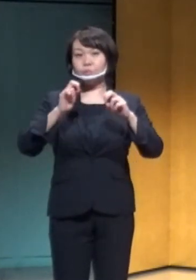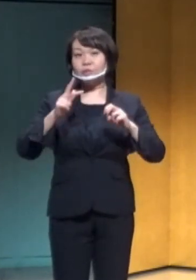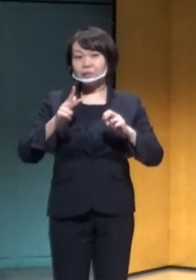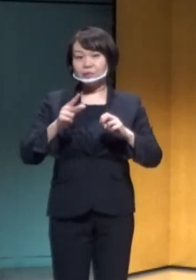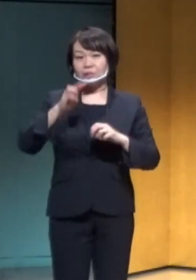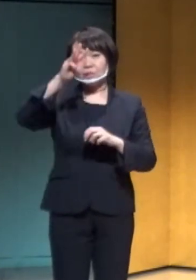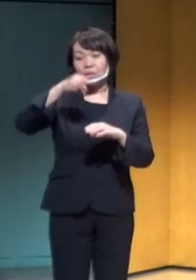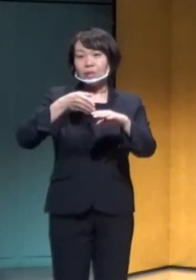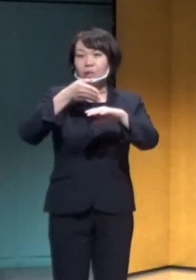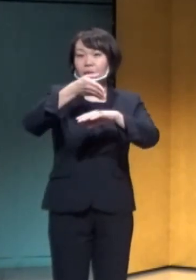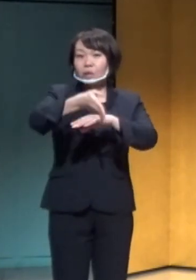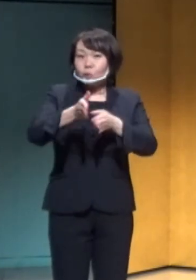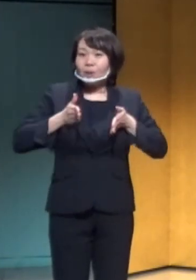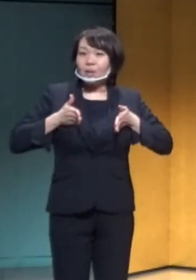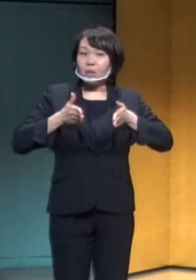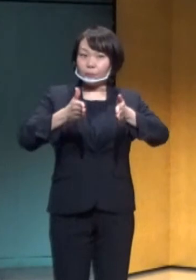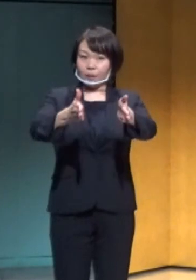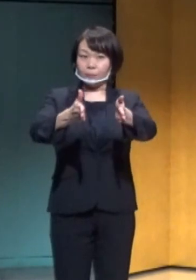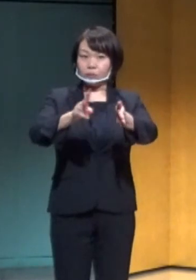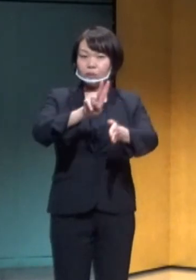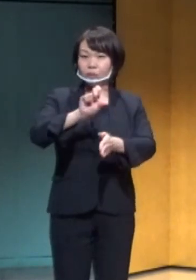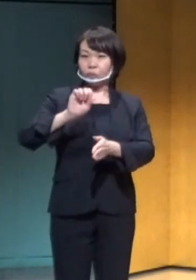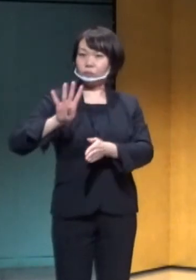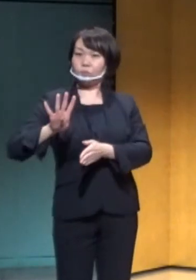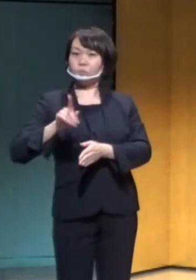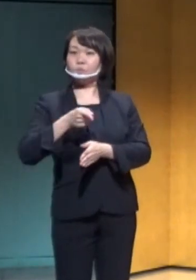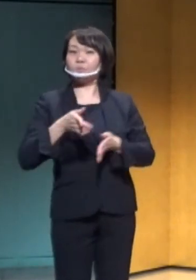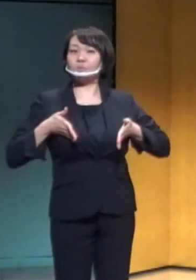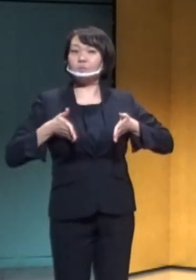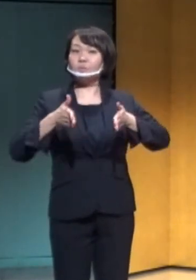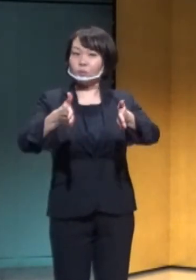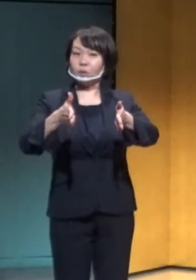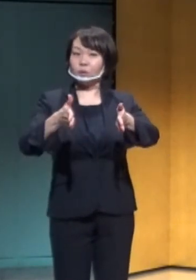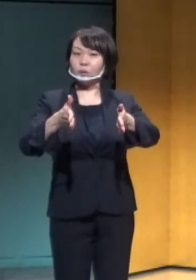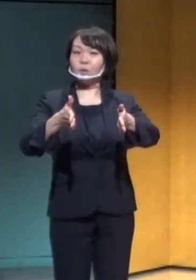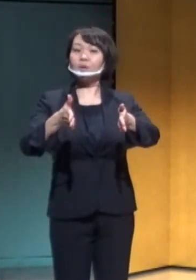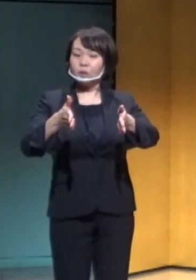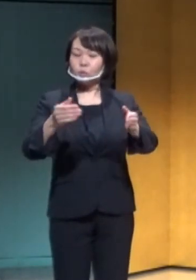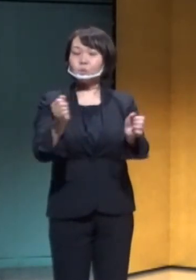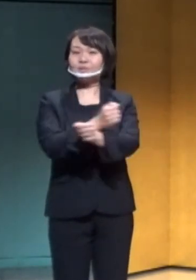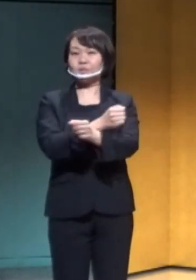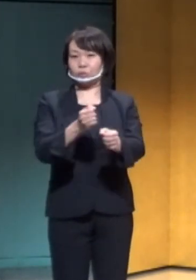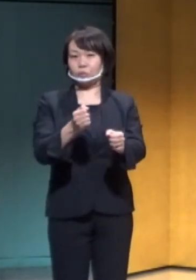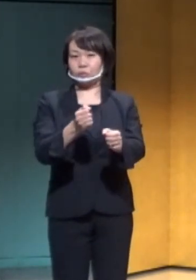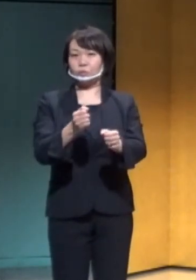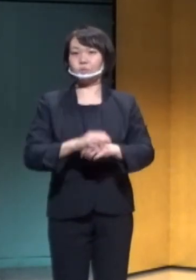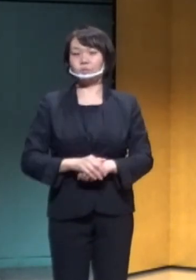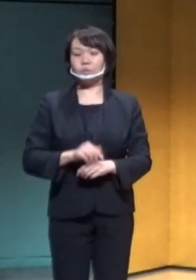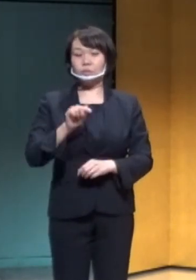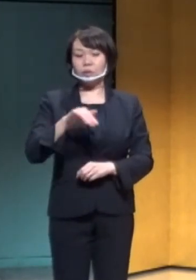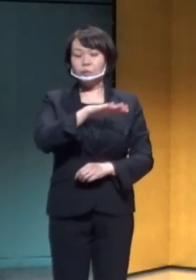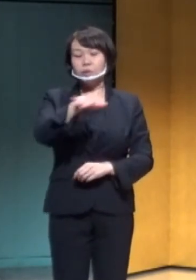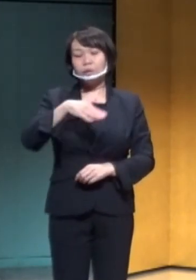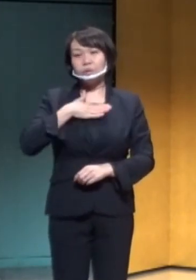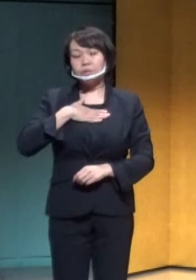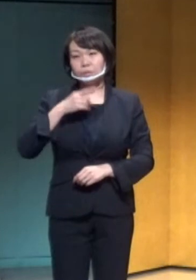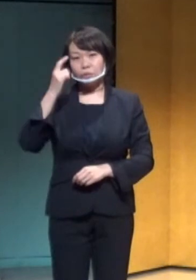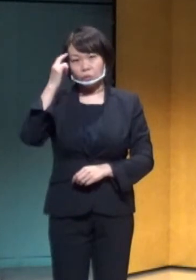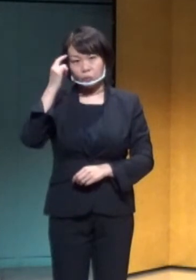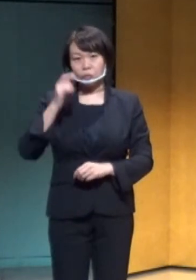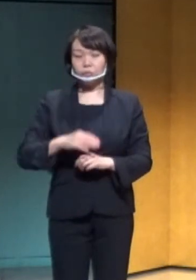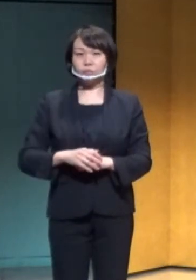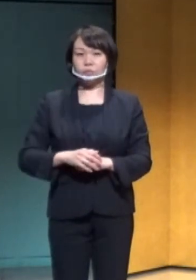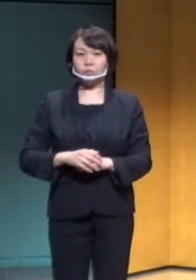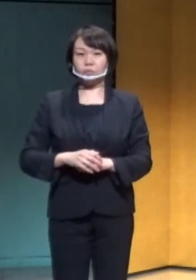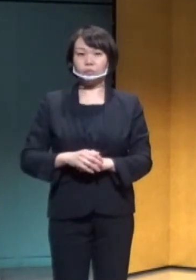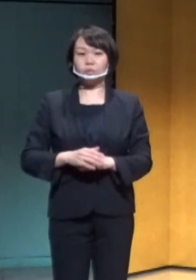パスの和光市までの延伸の事業でございます。皆様ご承知の通り、今富士見川越バイパ